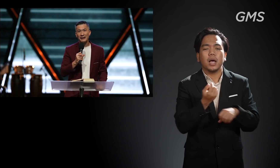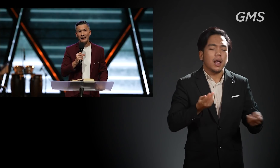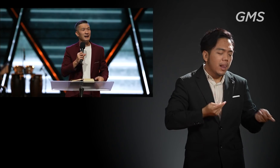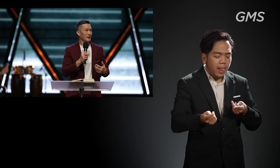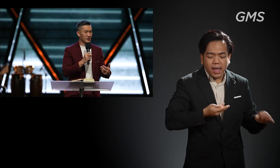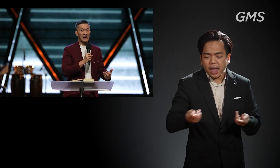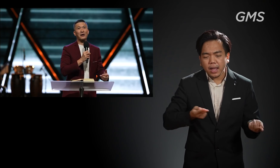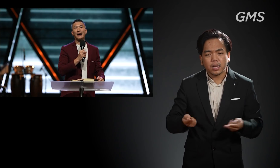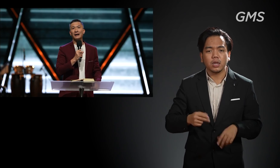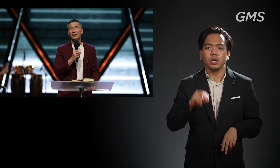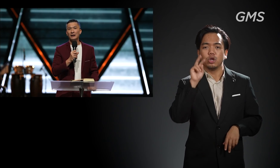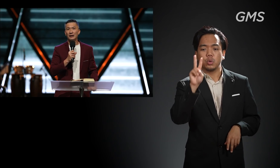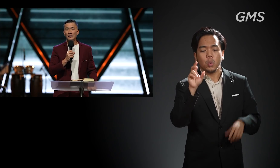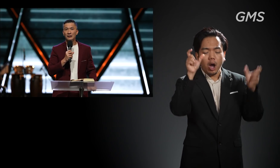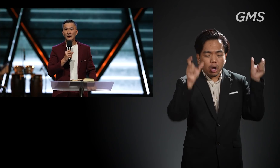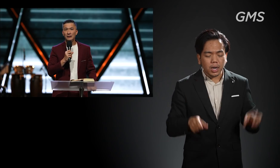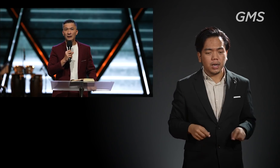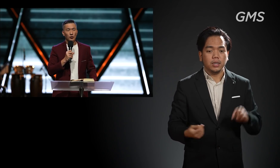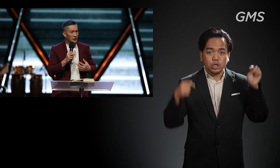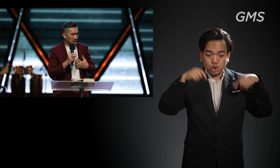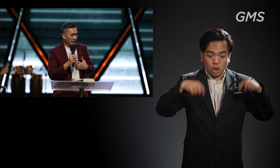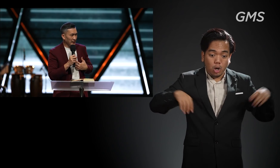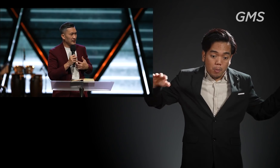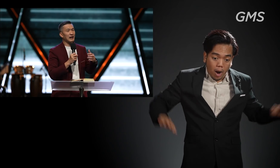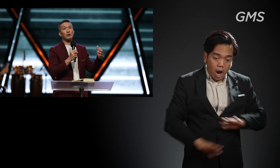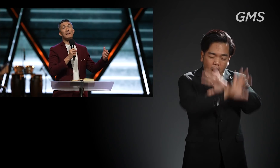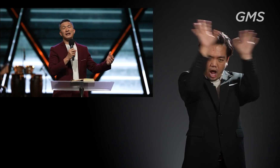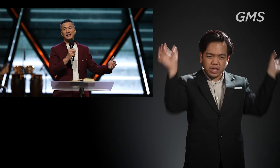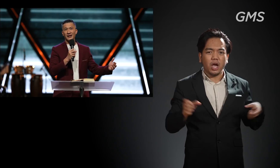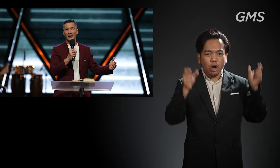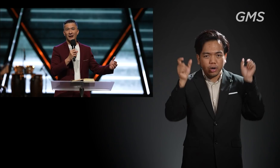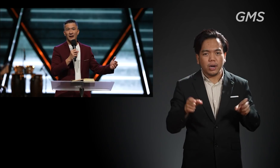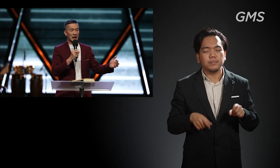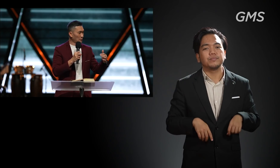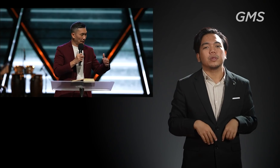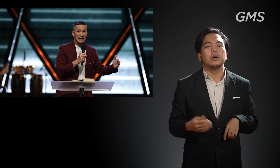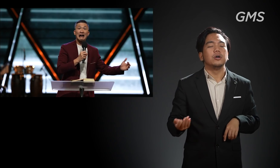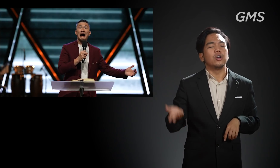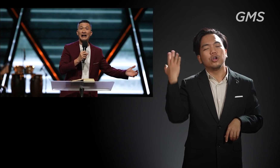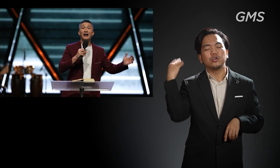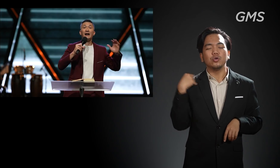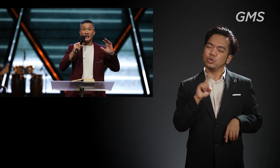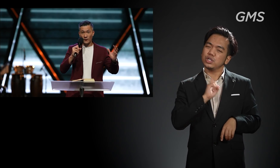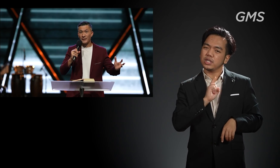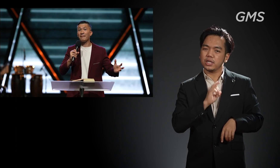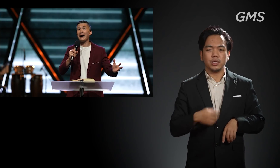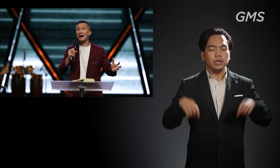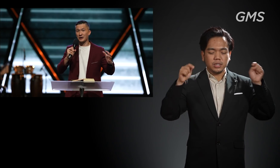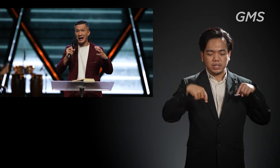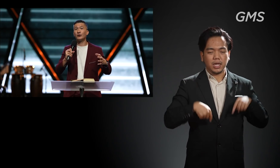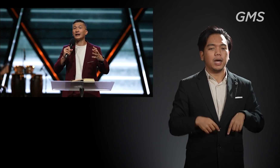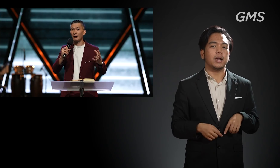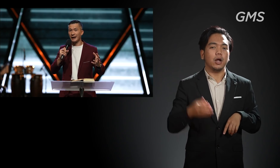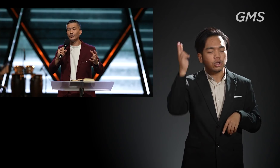secara materi, secara rohani. Dulu dia sendiri, sekarang Tuhan memberi istri. Lalu memberikan anak-anak, as for me and my